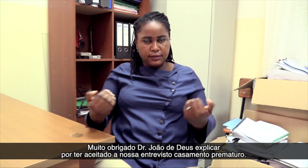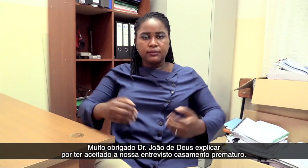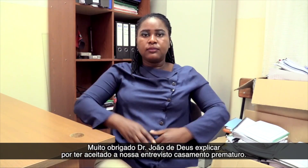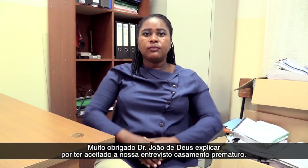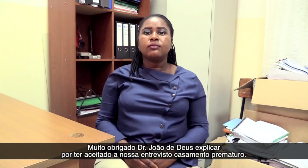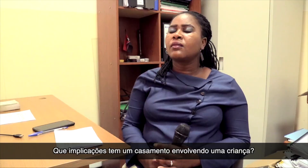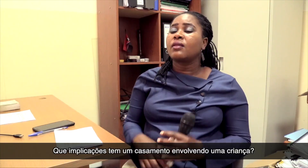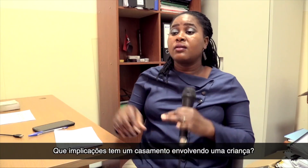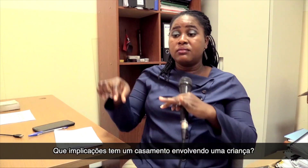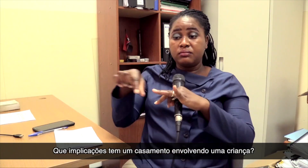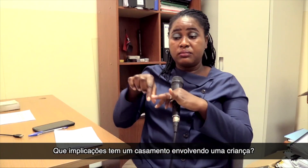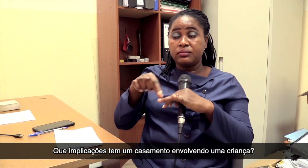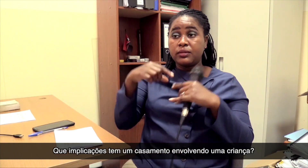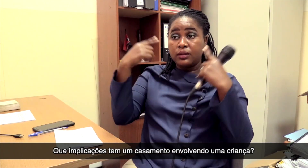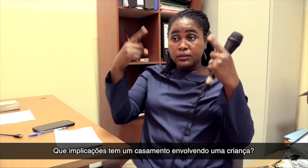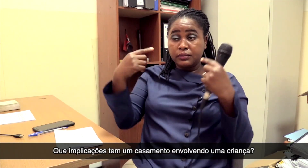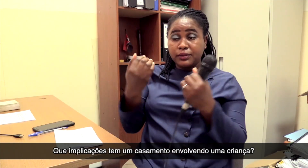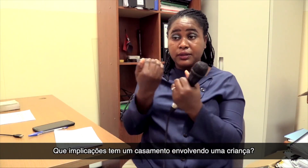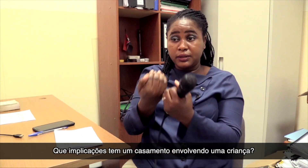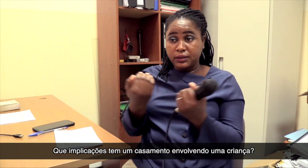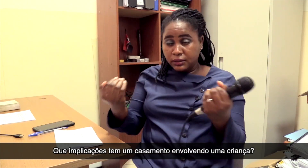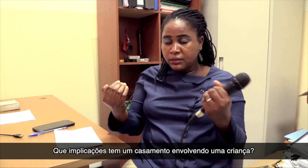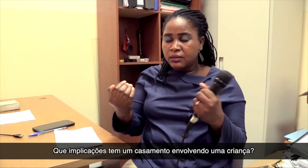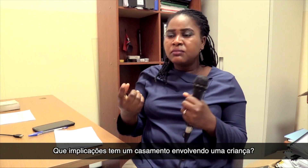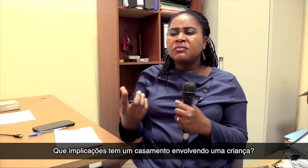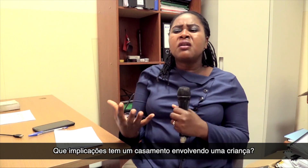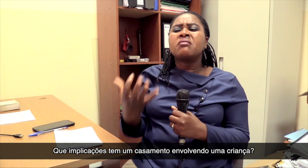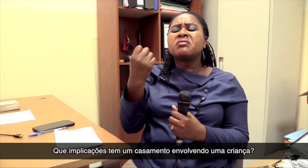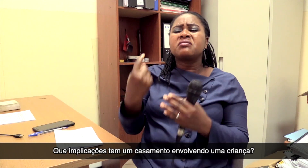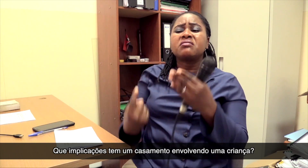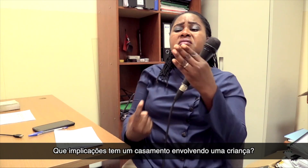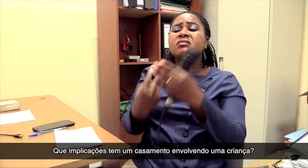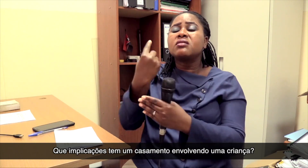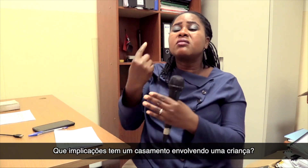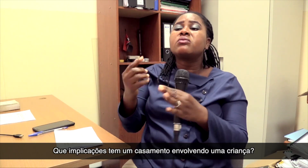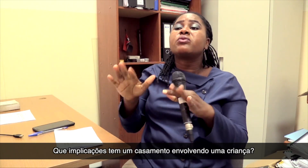Veja a resposta na conversa com o jurista João de Deus.